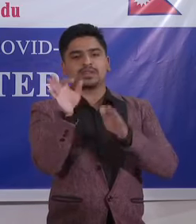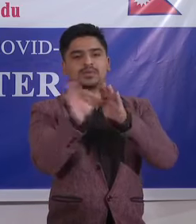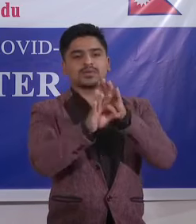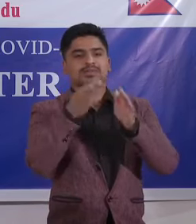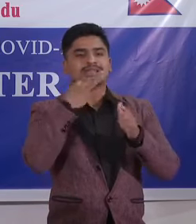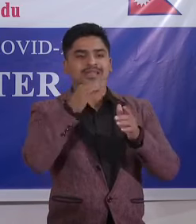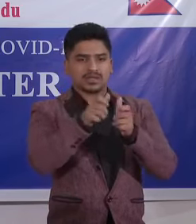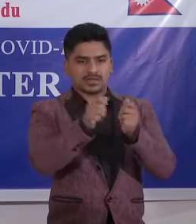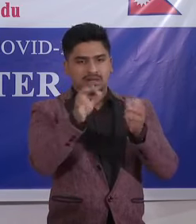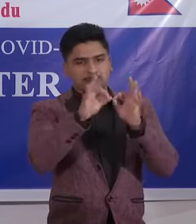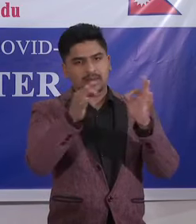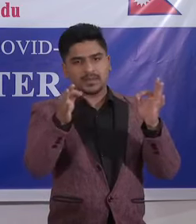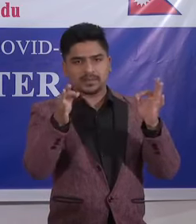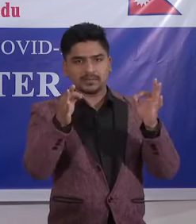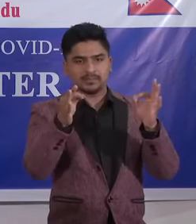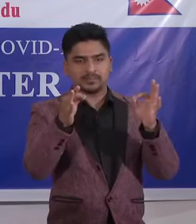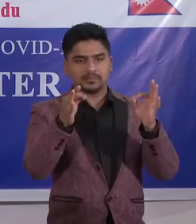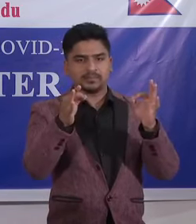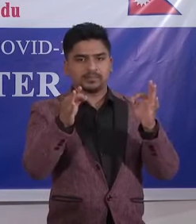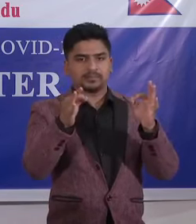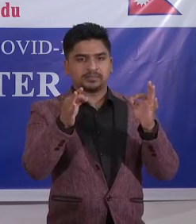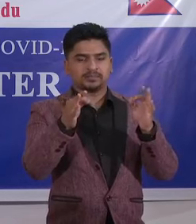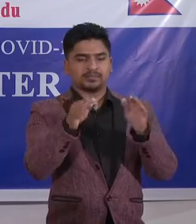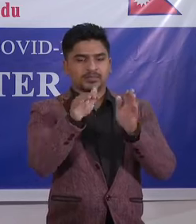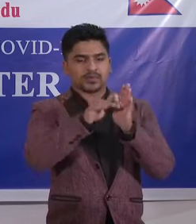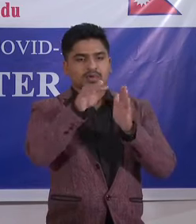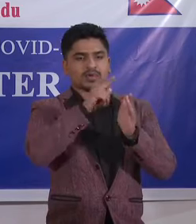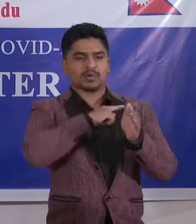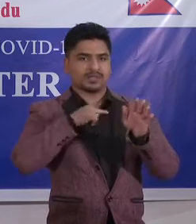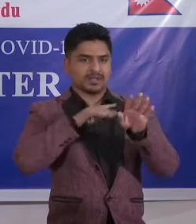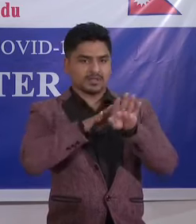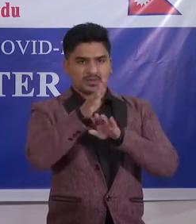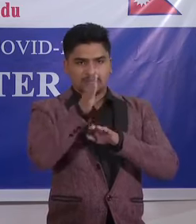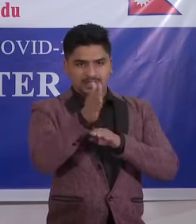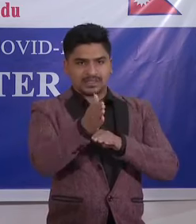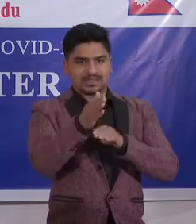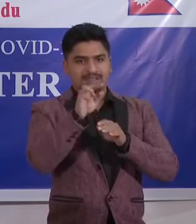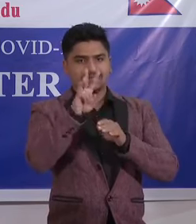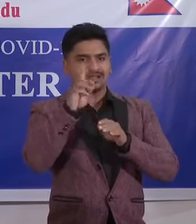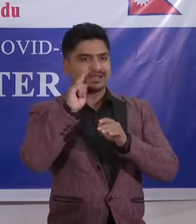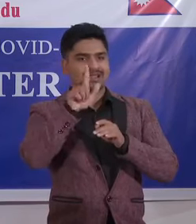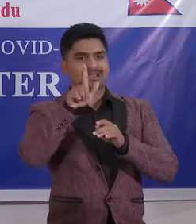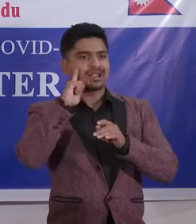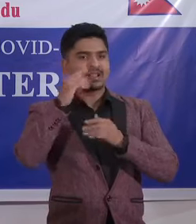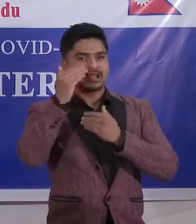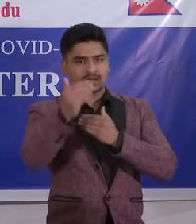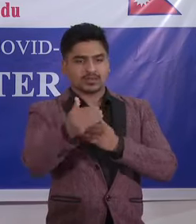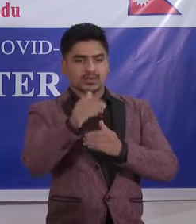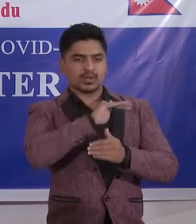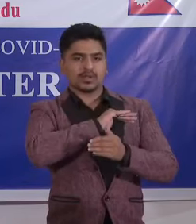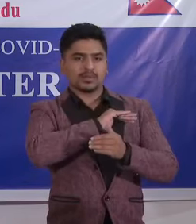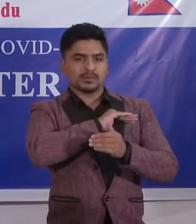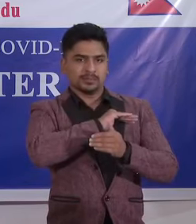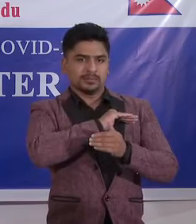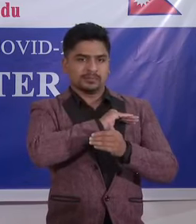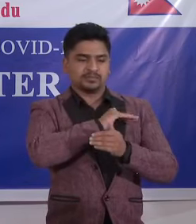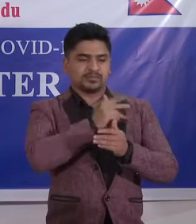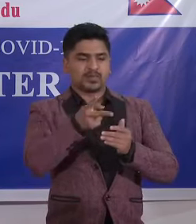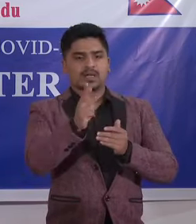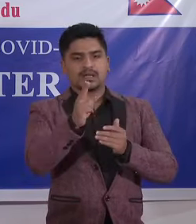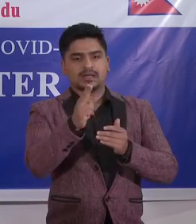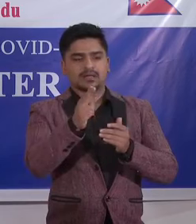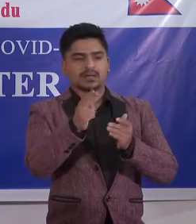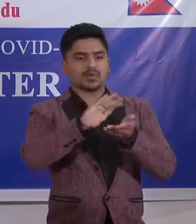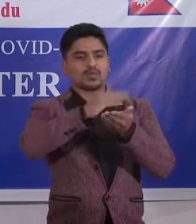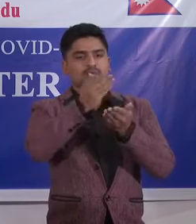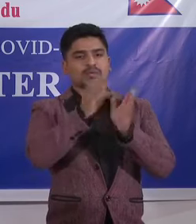बिविन्न तहका कर्मचारी हरुले तिन देखी साधिन समको तलब कट घुटी गरे